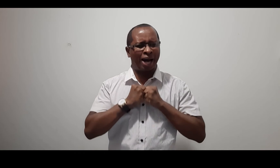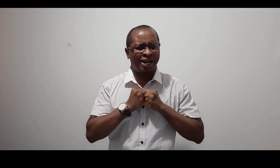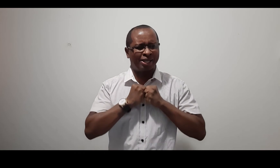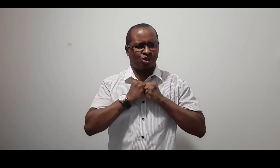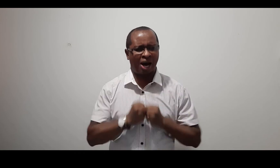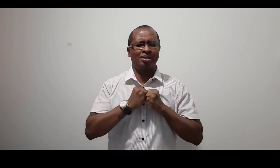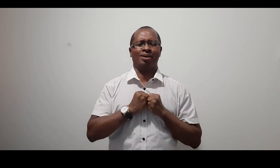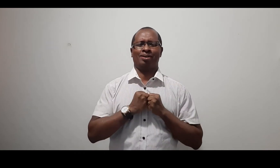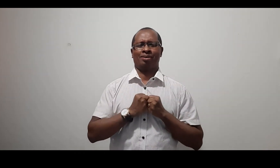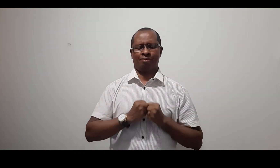ananana izany?